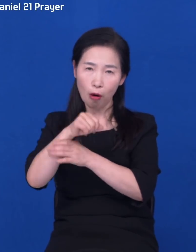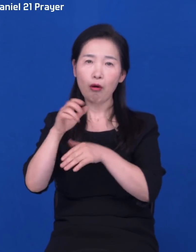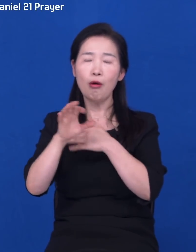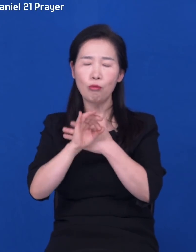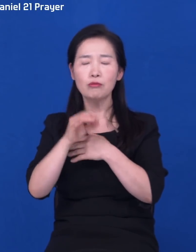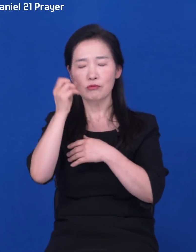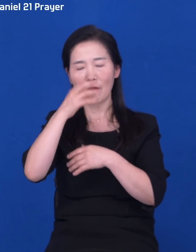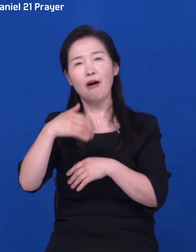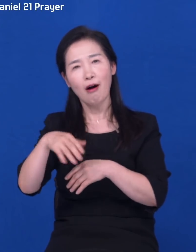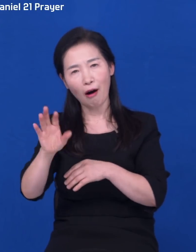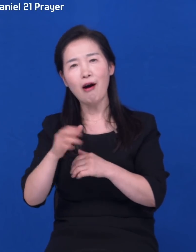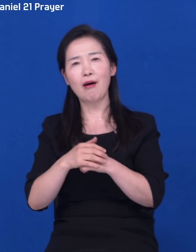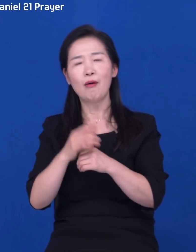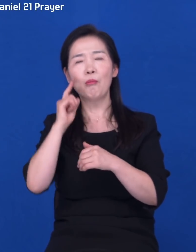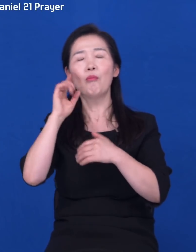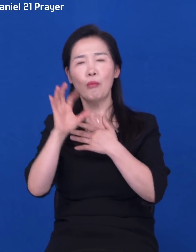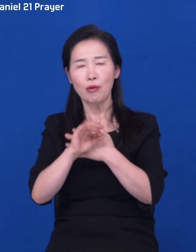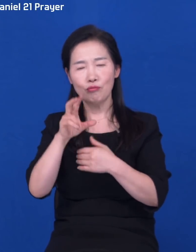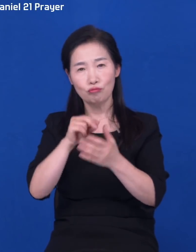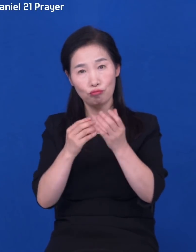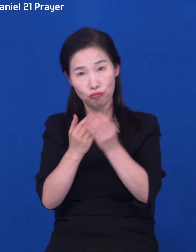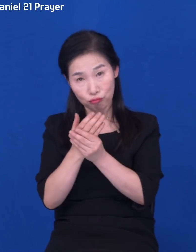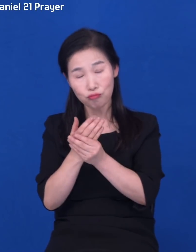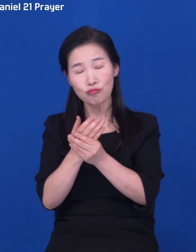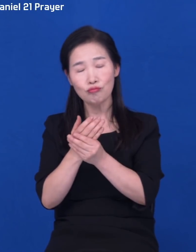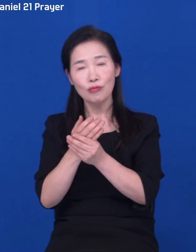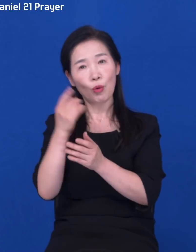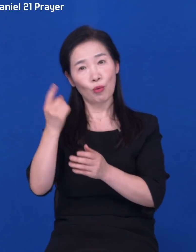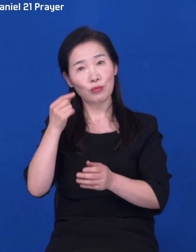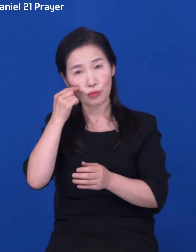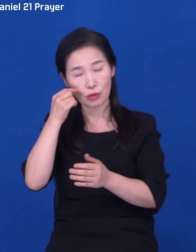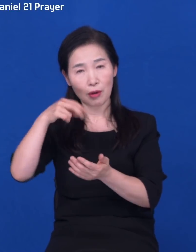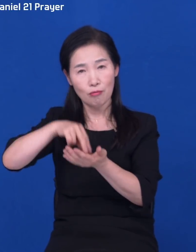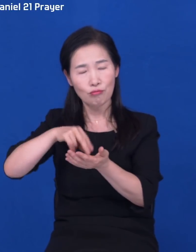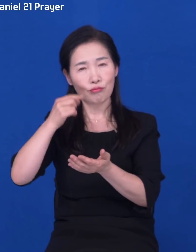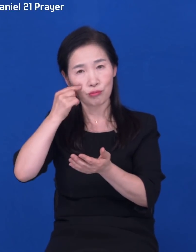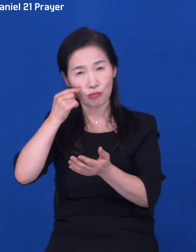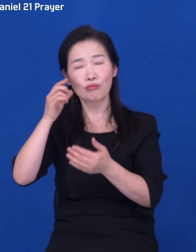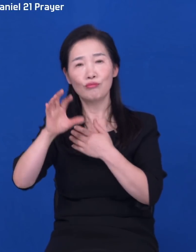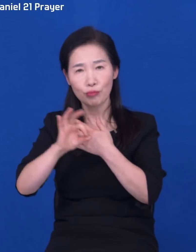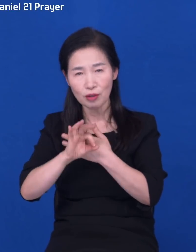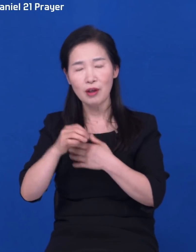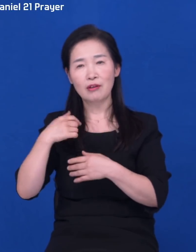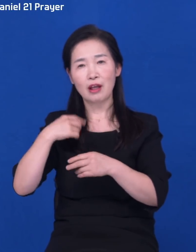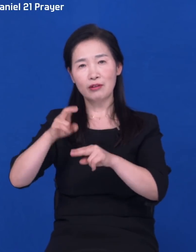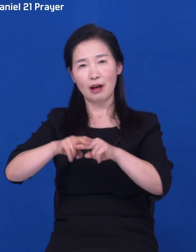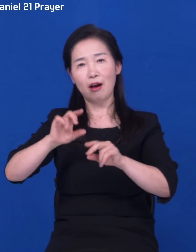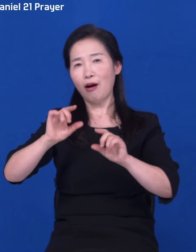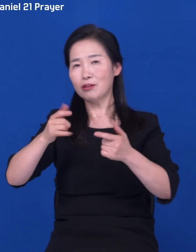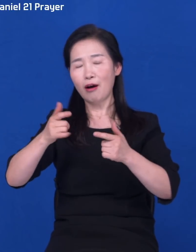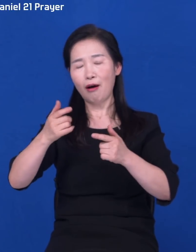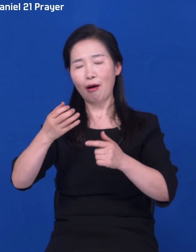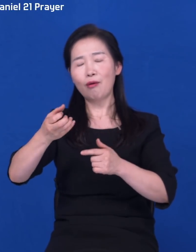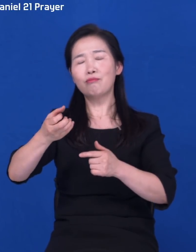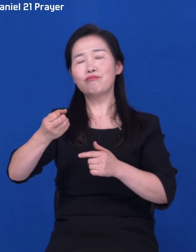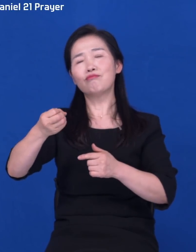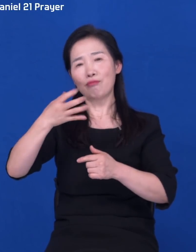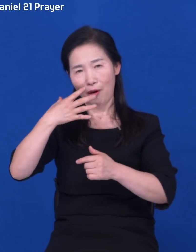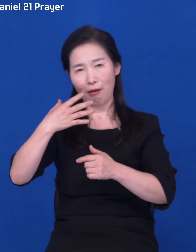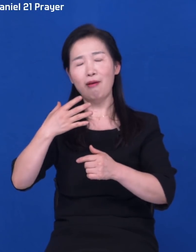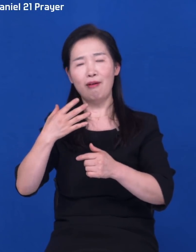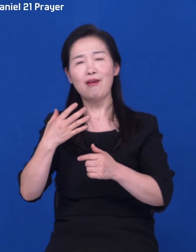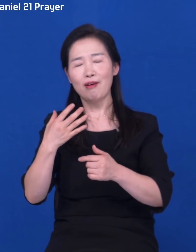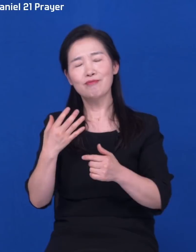거고, 만약에 무슨 일이 생겨서 이 자리에 못 오게 되면 하나님께서 야, 이거 네 자리 아니야, 이렇게 하시는 거다라고